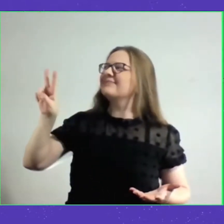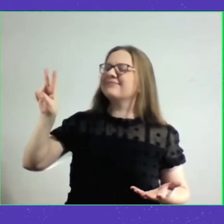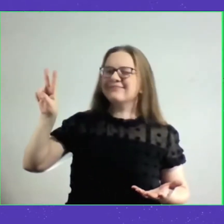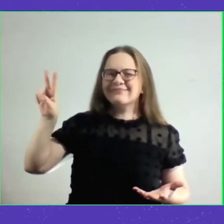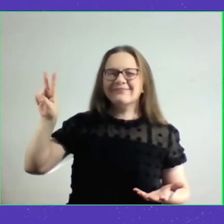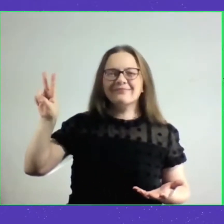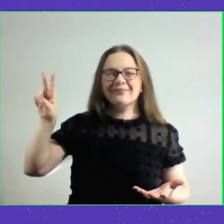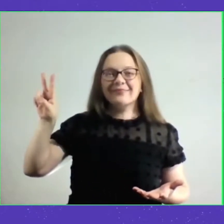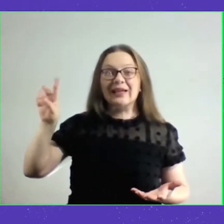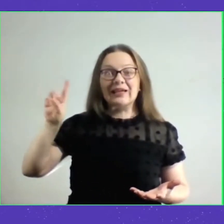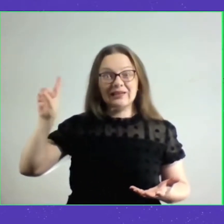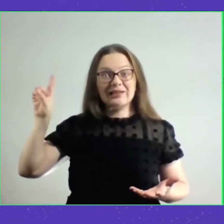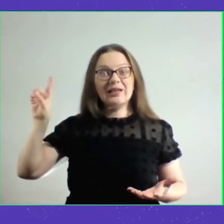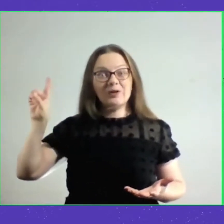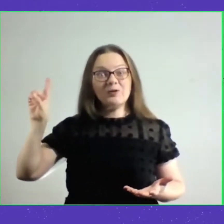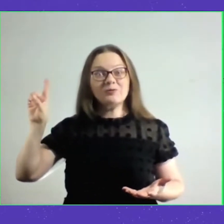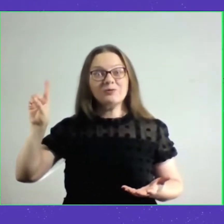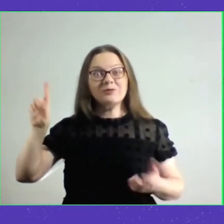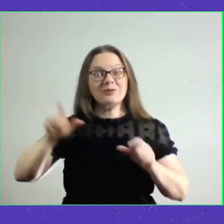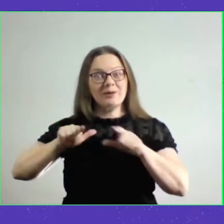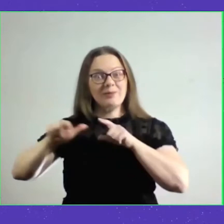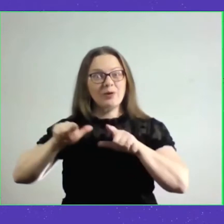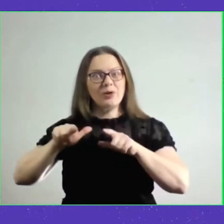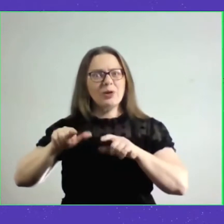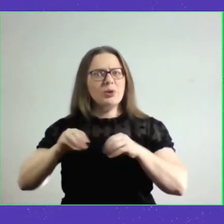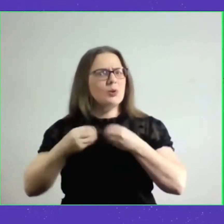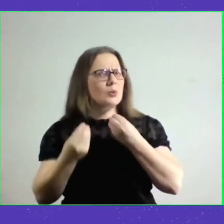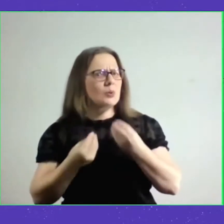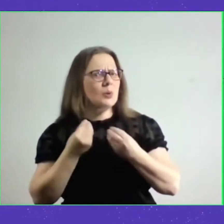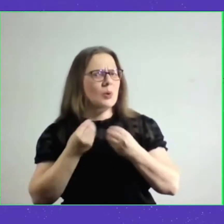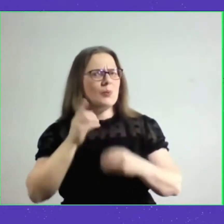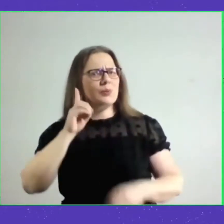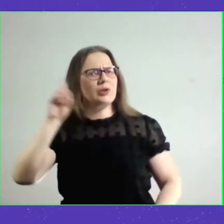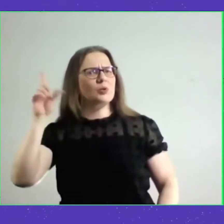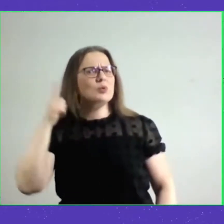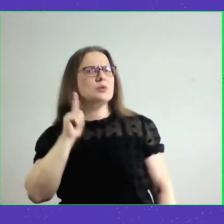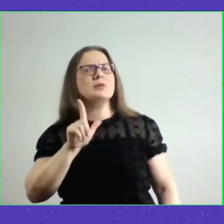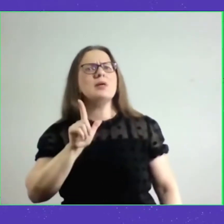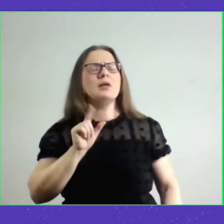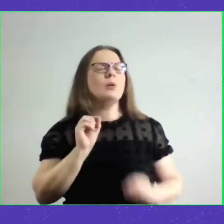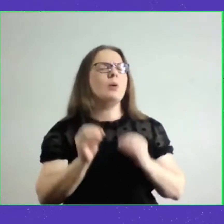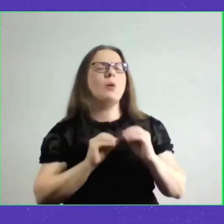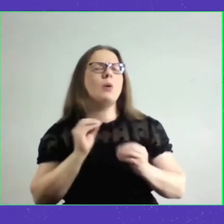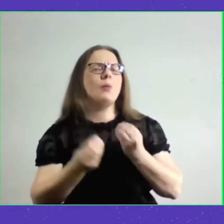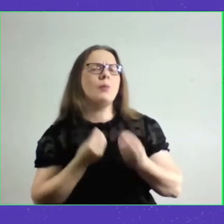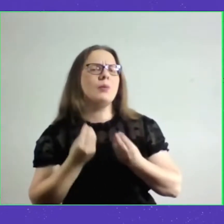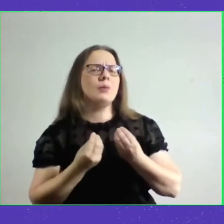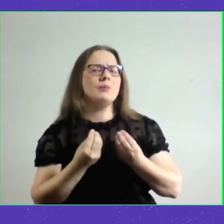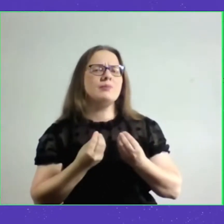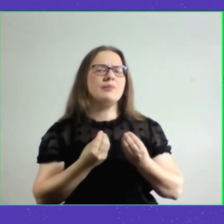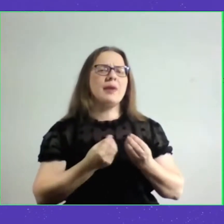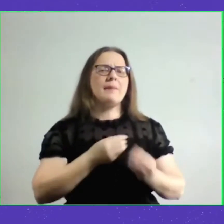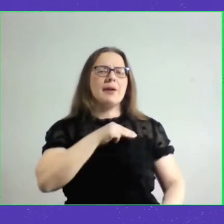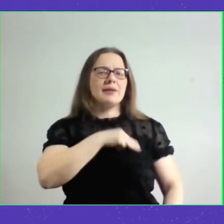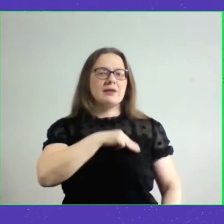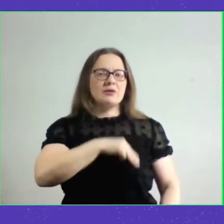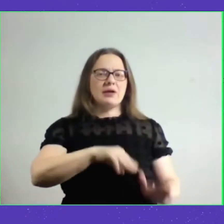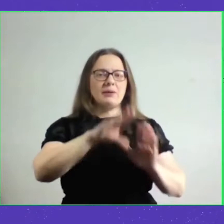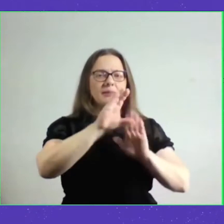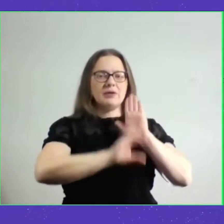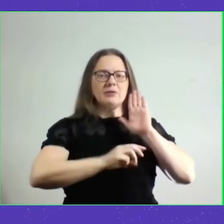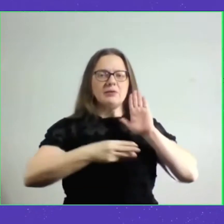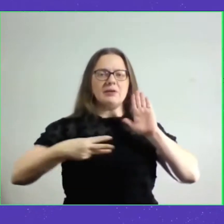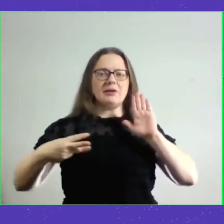fazer isso? No Evangelho de Mateus, capítulo 3, versículo 2, diz assim: arrependei-vos, porque